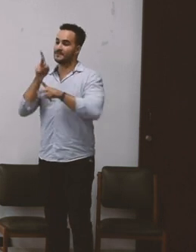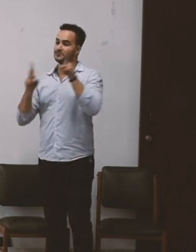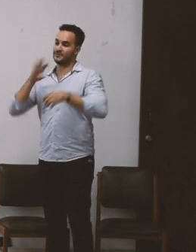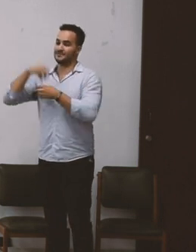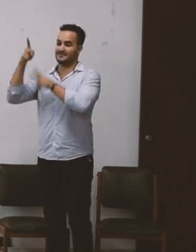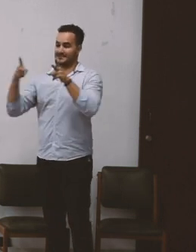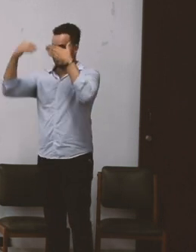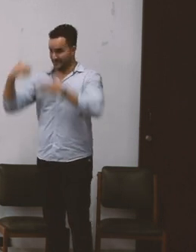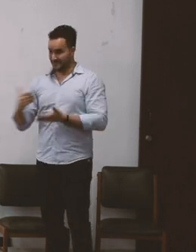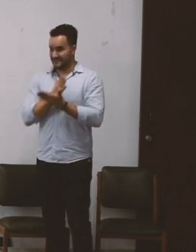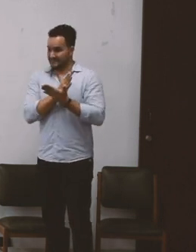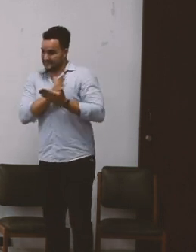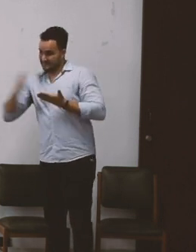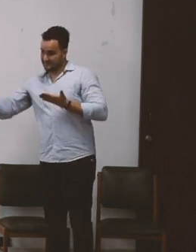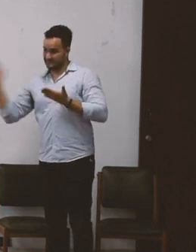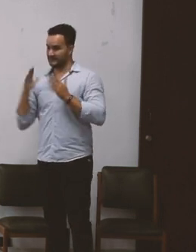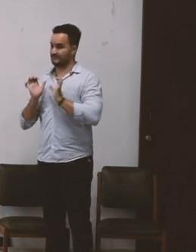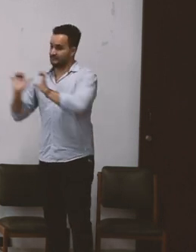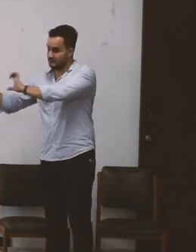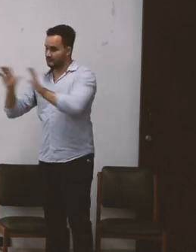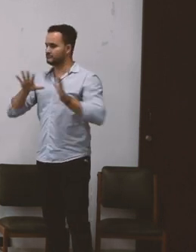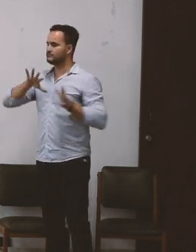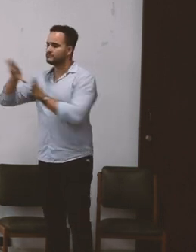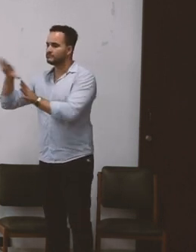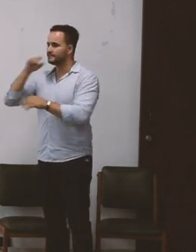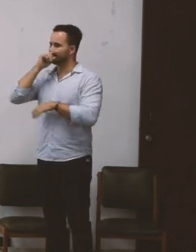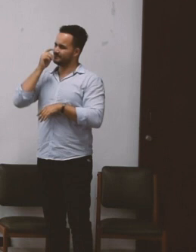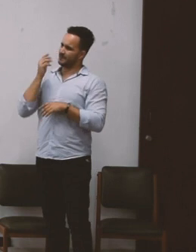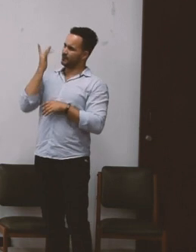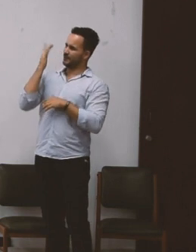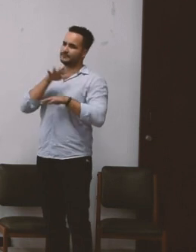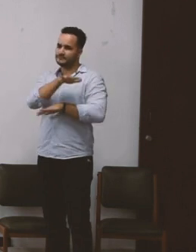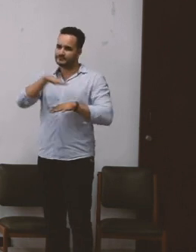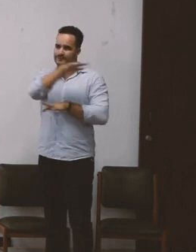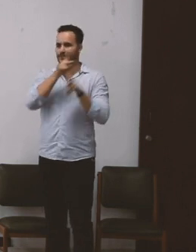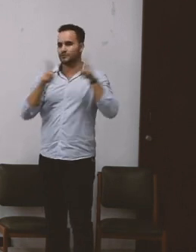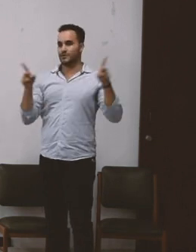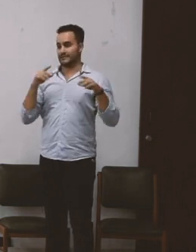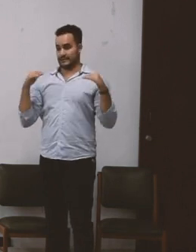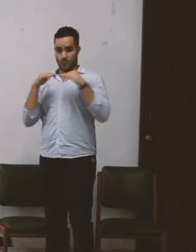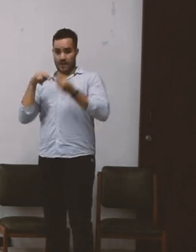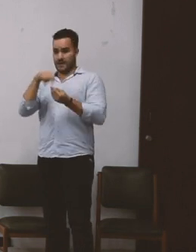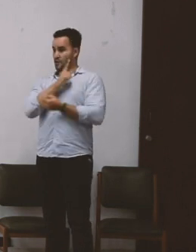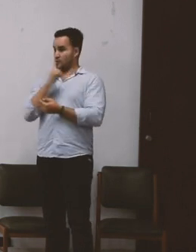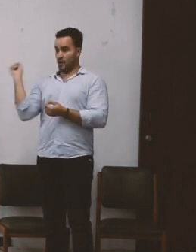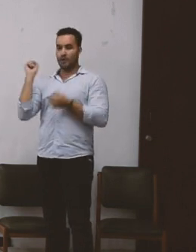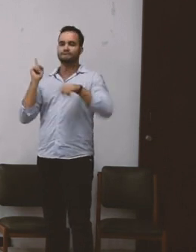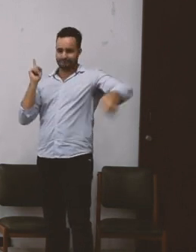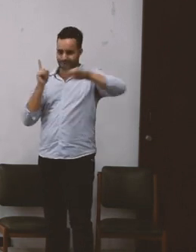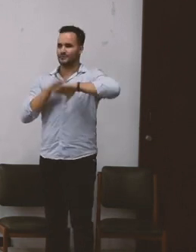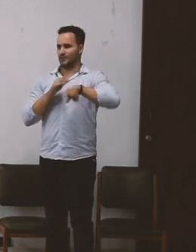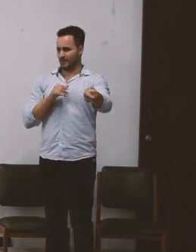con discapacidad se debe únicamente a las malas actitudes de quienes no se encuentran en la misma situación, pues se crea la ilusión